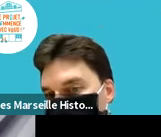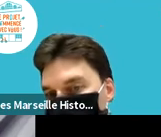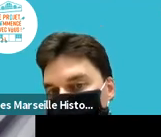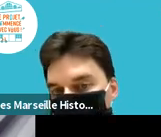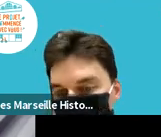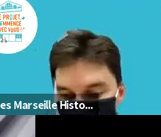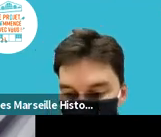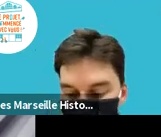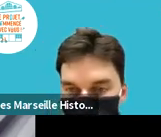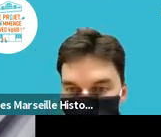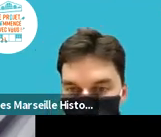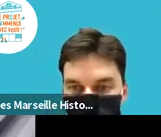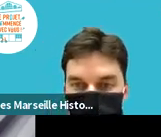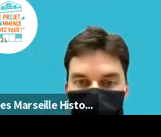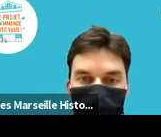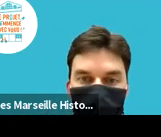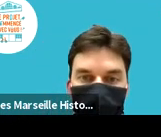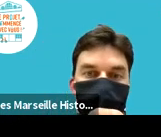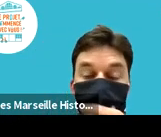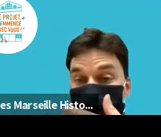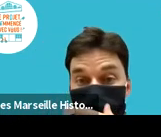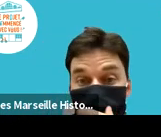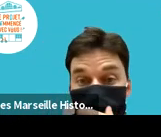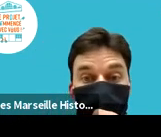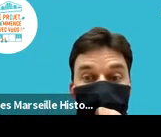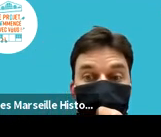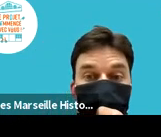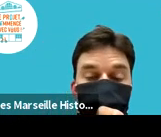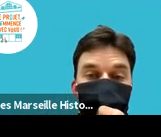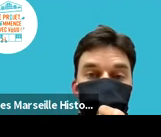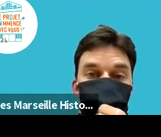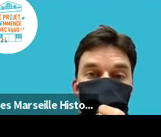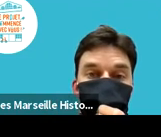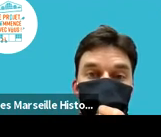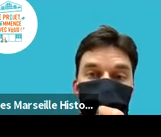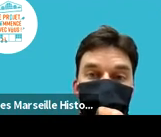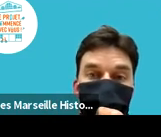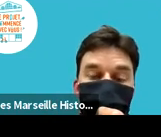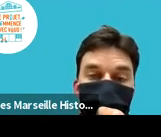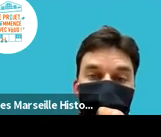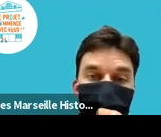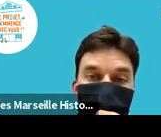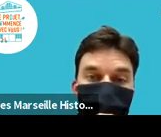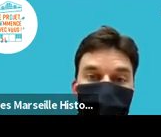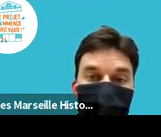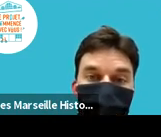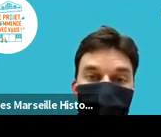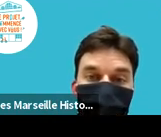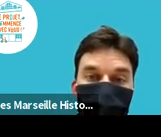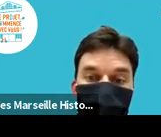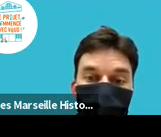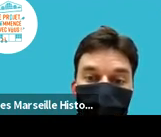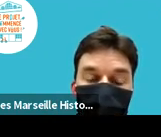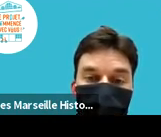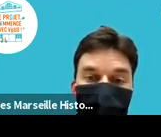de l'école d'architecture et donc justement dans ces années 80 la première tranche de